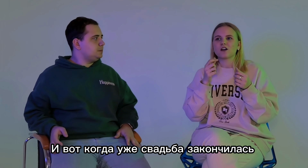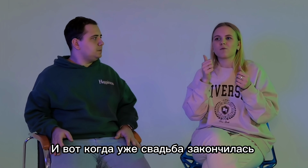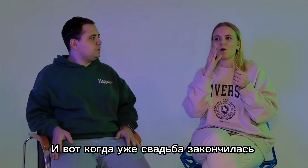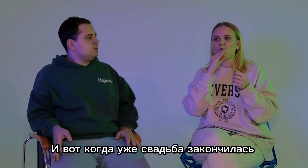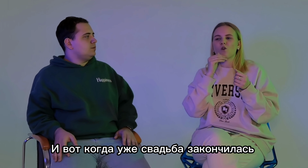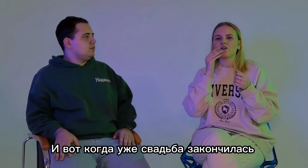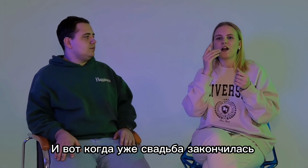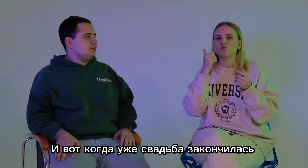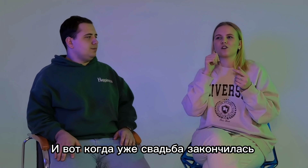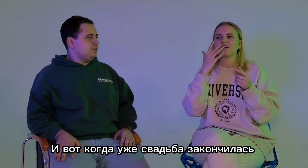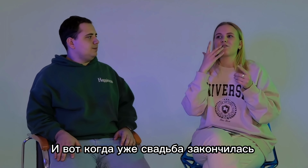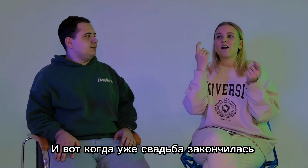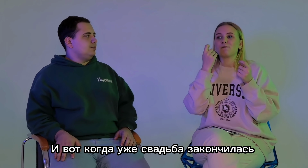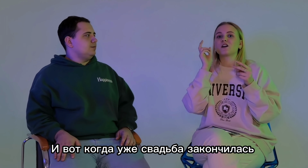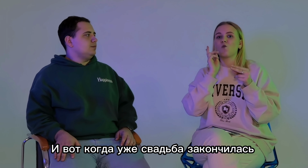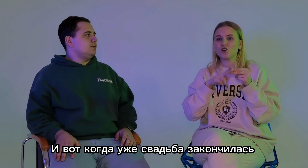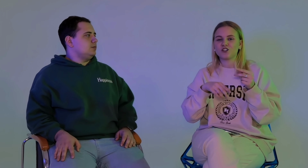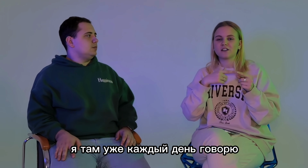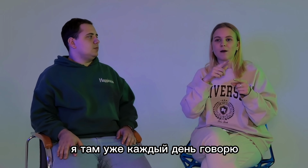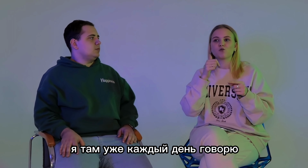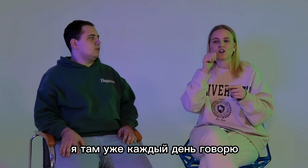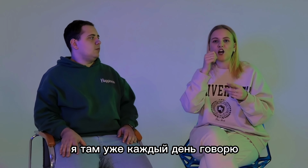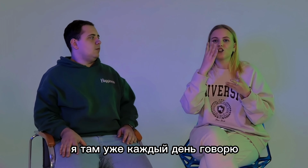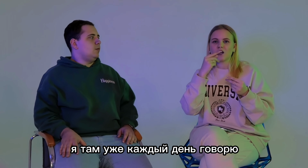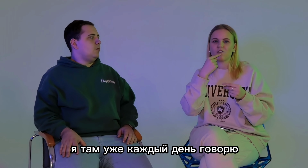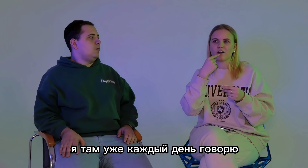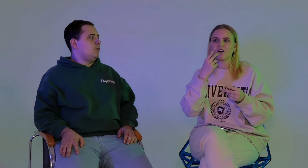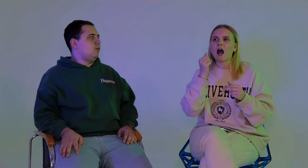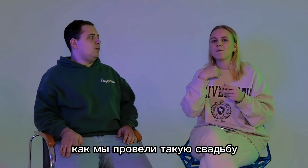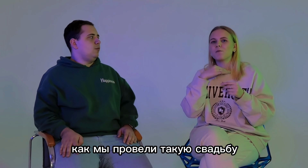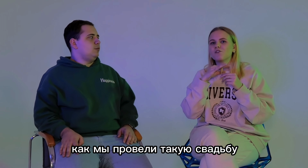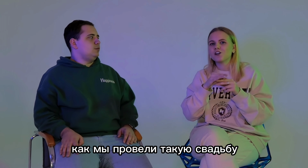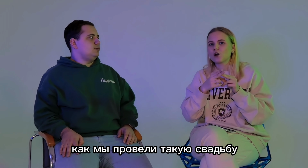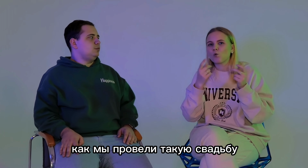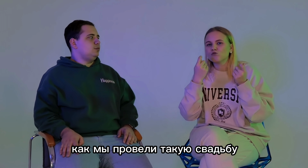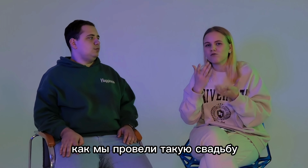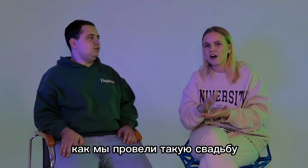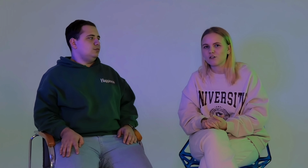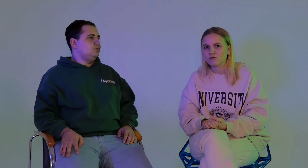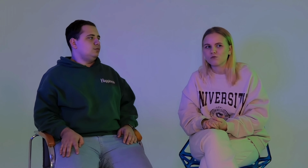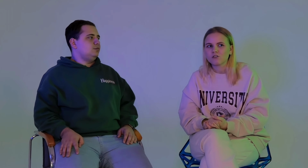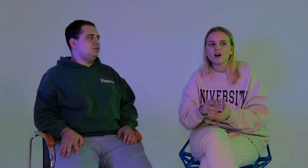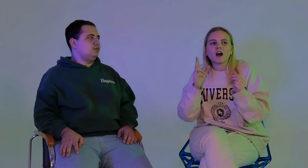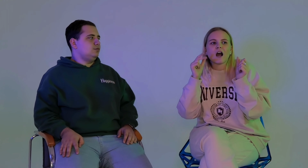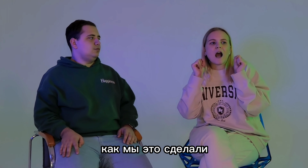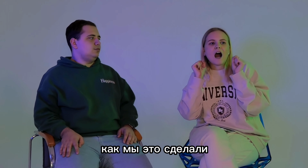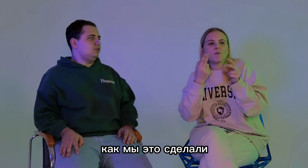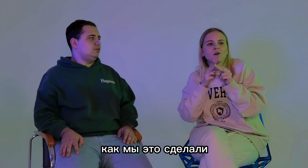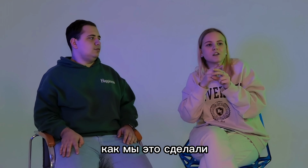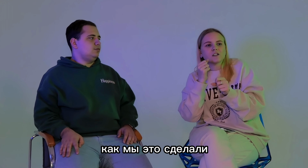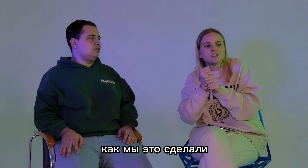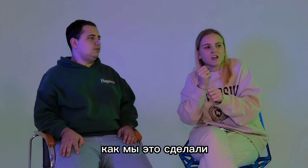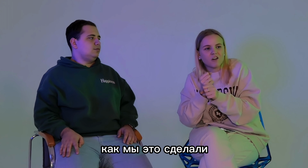Ну, мы все сами сделали. Я уже, когда папе закончил, я там уже каждый день говорил, как мы победили такую свадьбу, как мы это